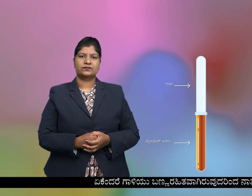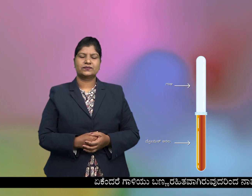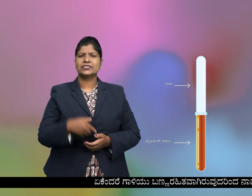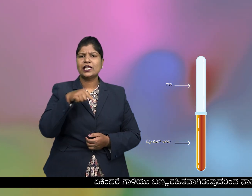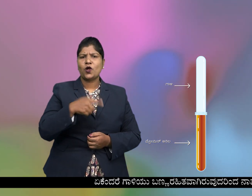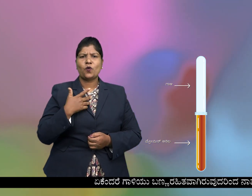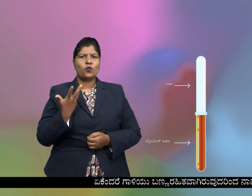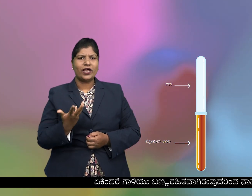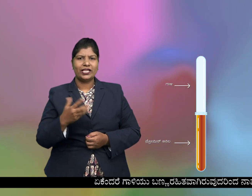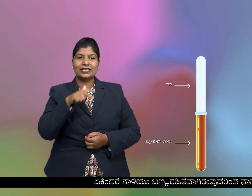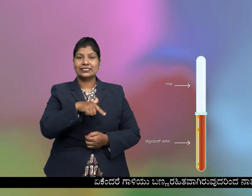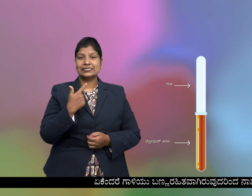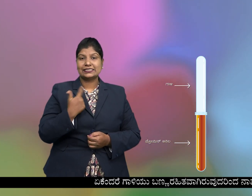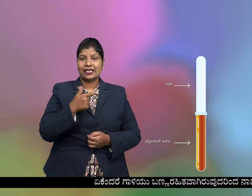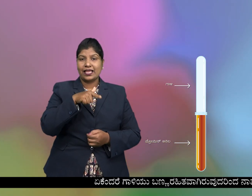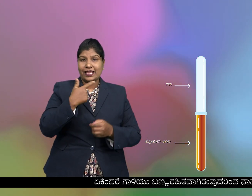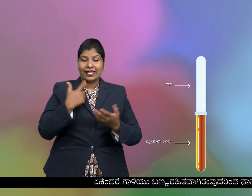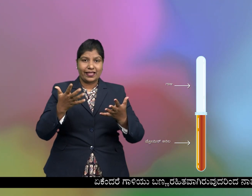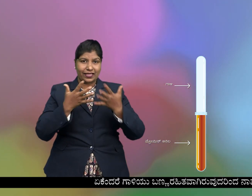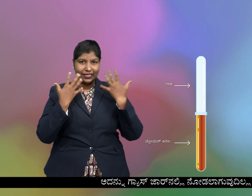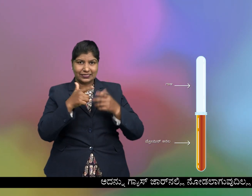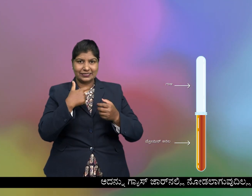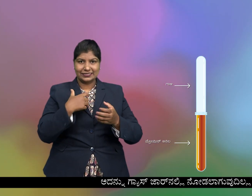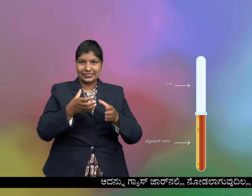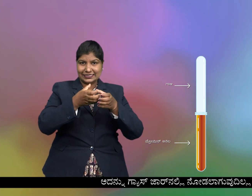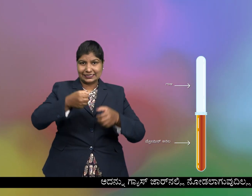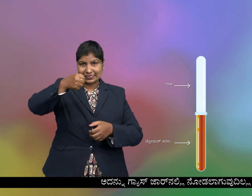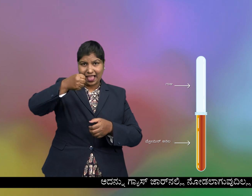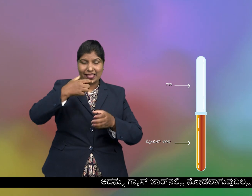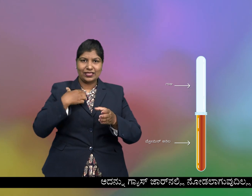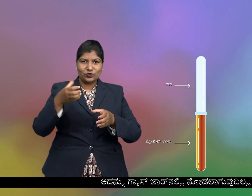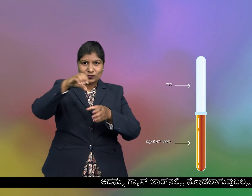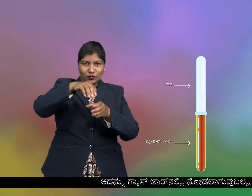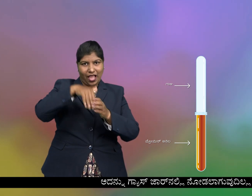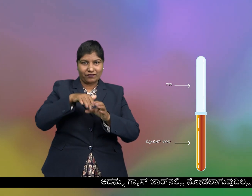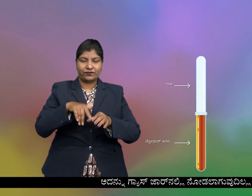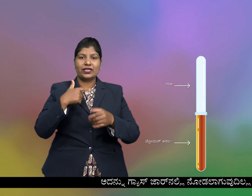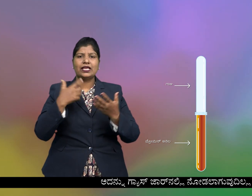ಏಕೆಂದರೆ ಗಾಳಿಯು ಬಣ್ಣರಹಿತವಾಗಿರುವುದರಿಂದ ನಾವದನ್ನ ಗ್ಯಾಸ್ ಜಾರಲ್ಲಿ ನೋಡಲಾಗುವುದಿಲ್ಲ.